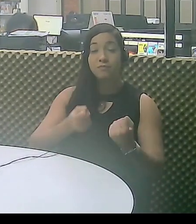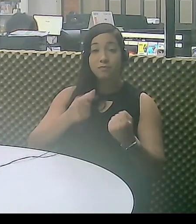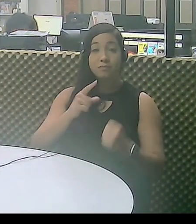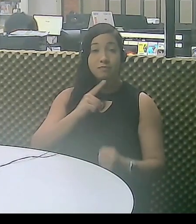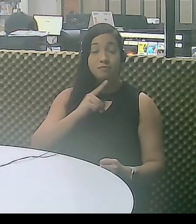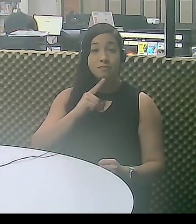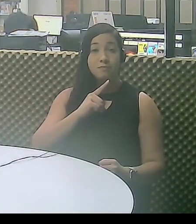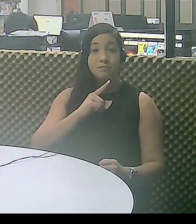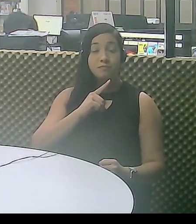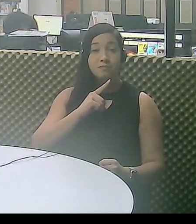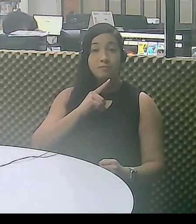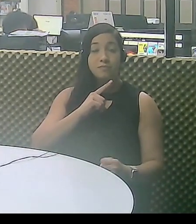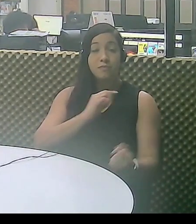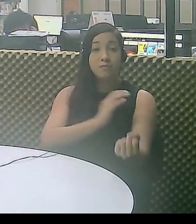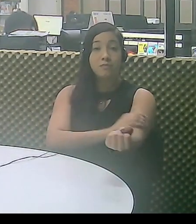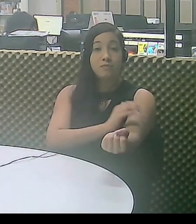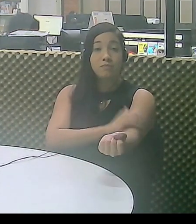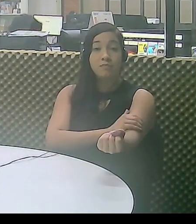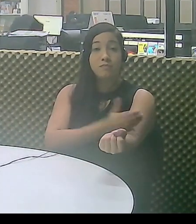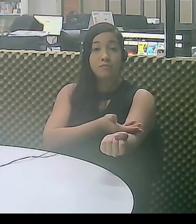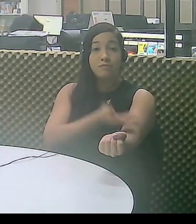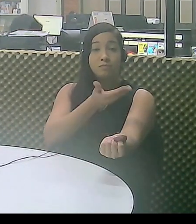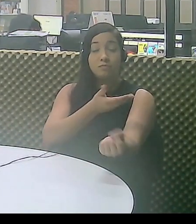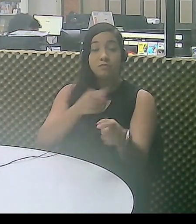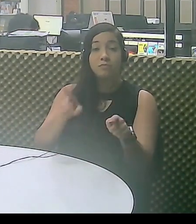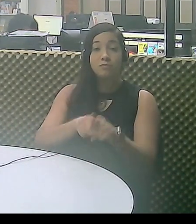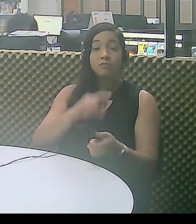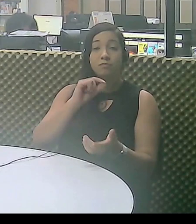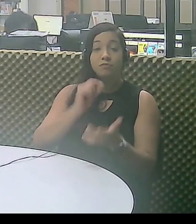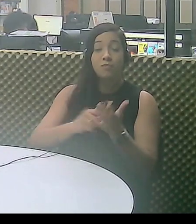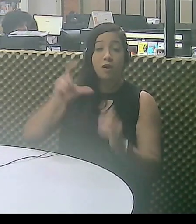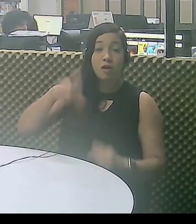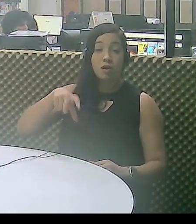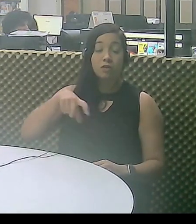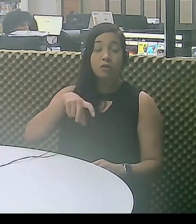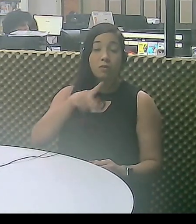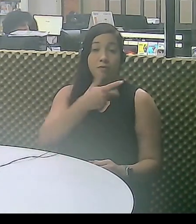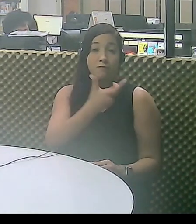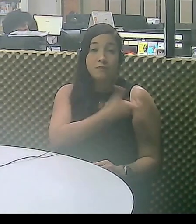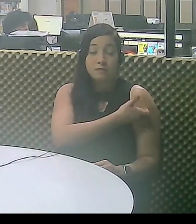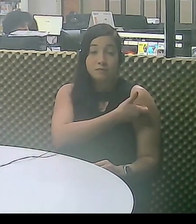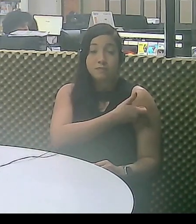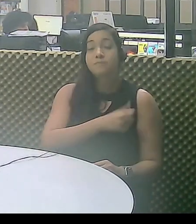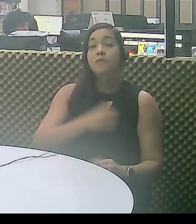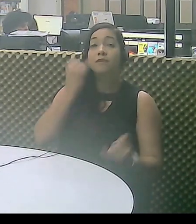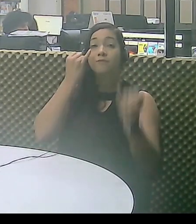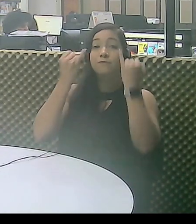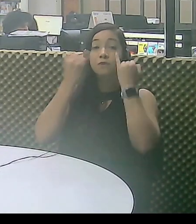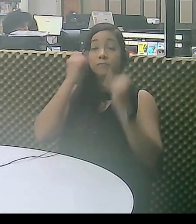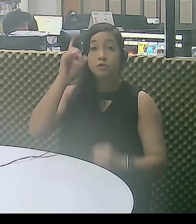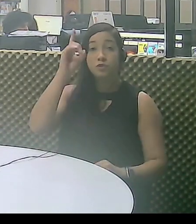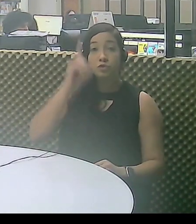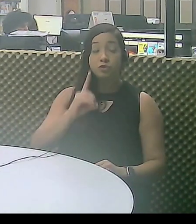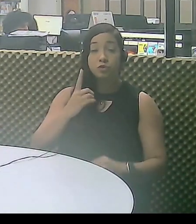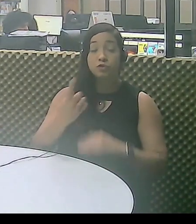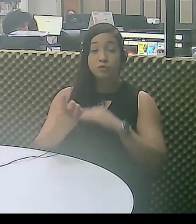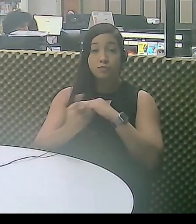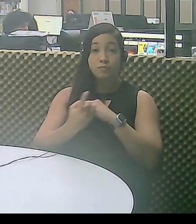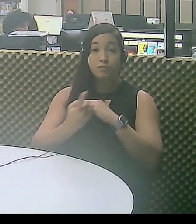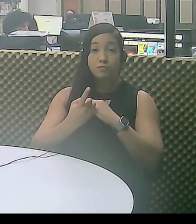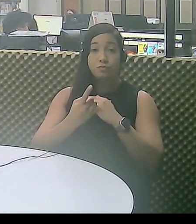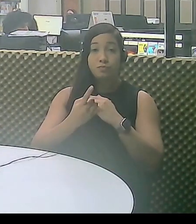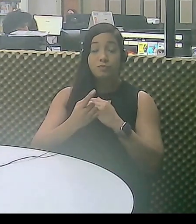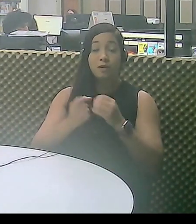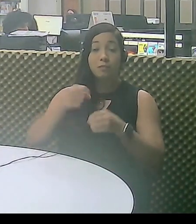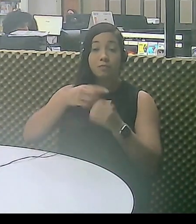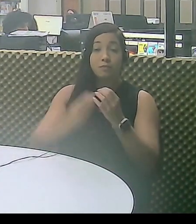estão aferição de pressão, a atualização do cartão de vacina, informações sobre os direitos do consumidor e